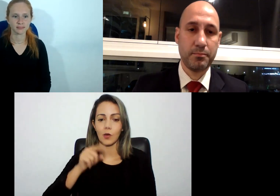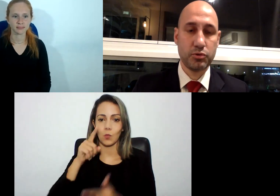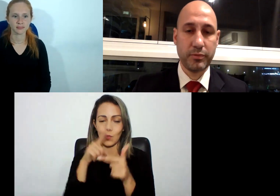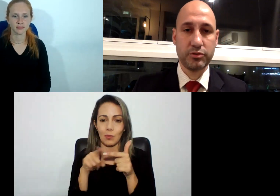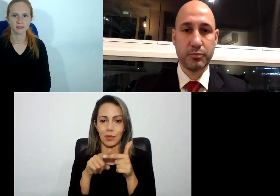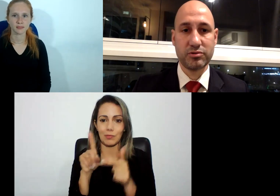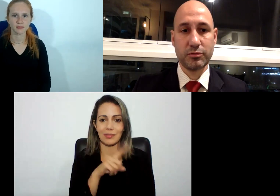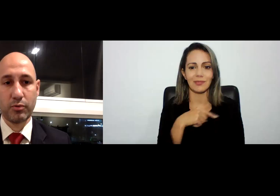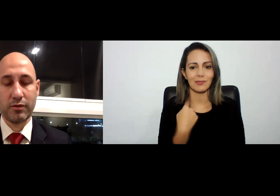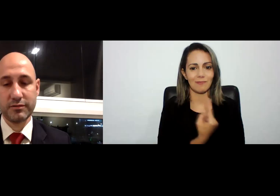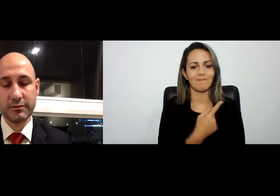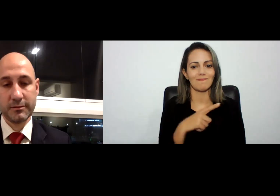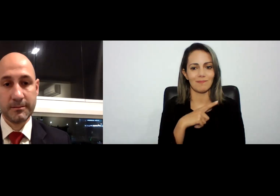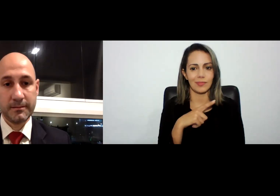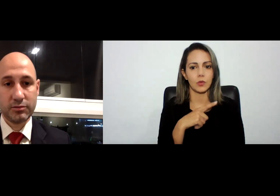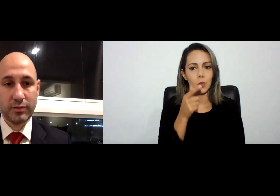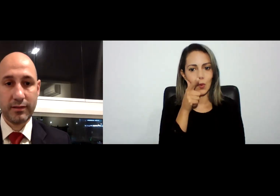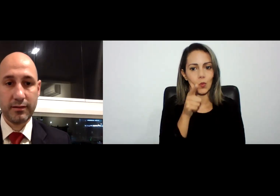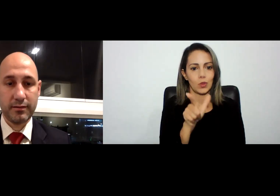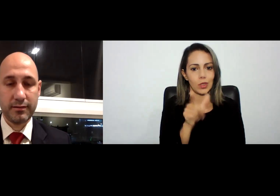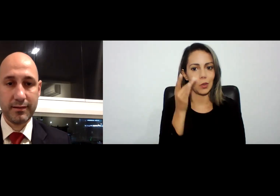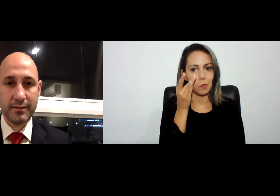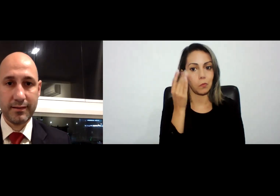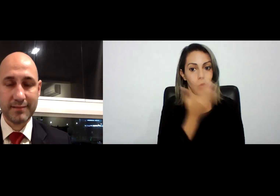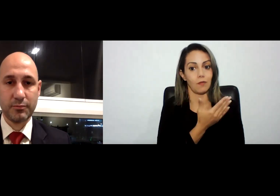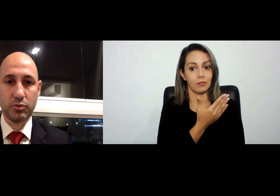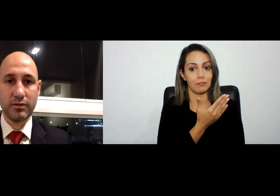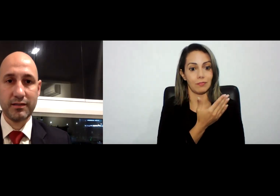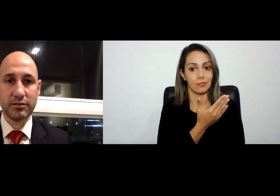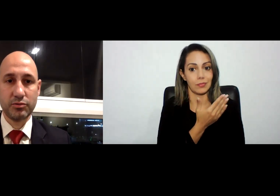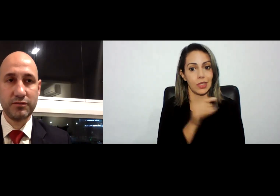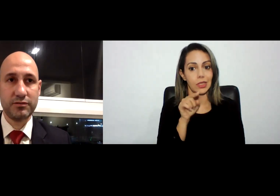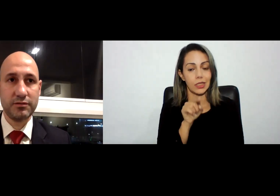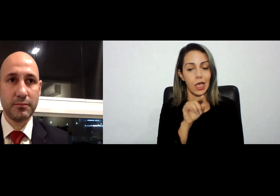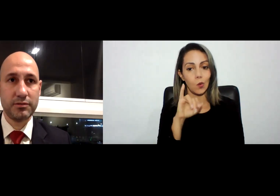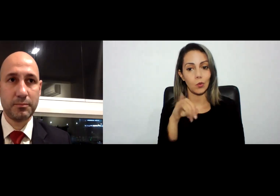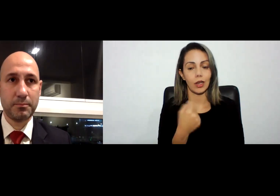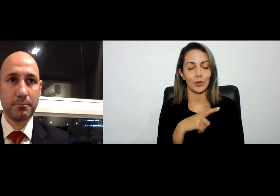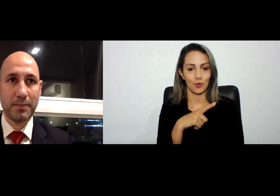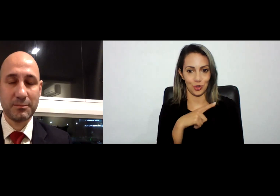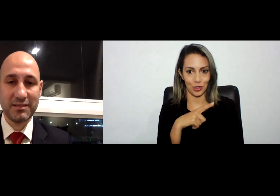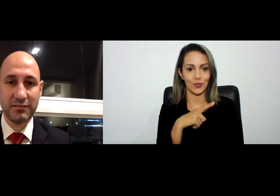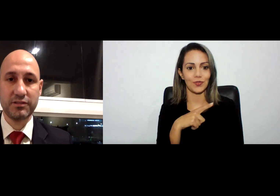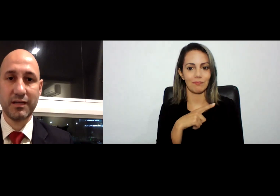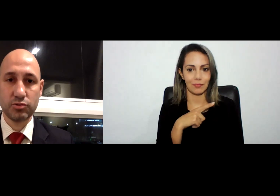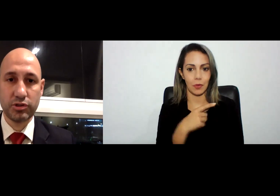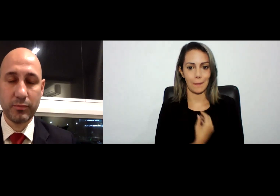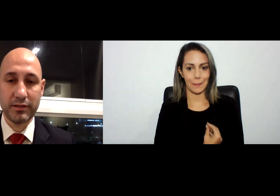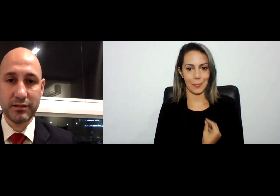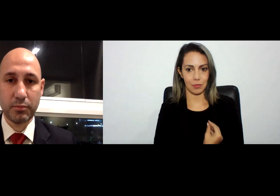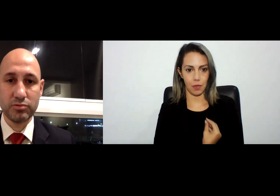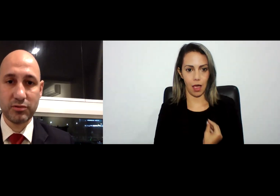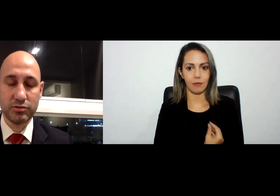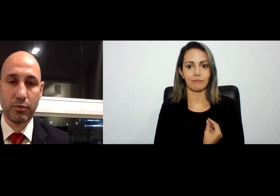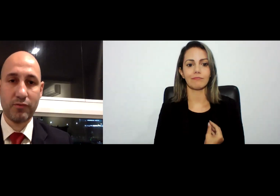os meios de produção de provas isso aí nessa oportunidade que eu tive de participar de investigações